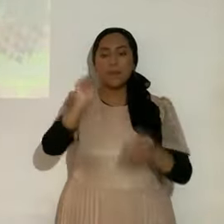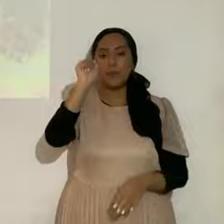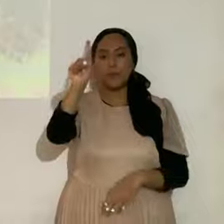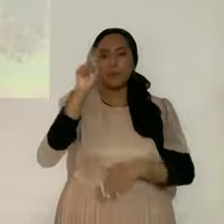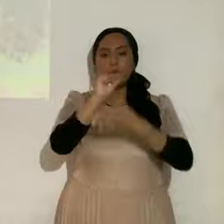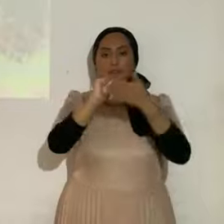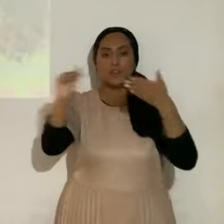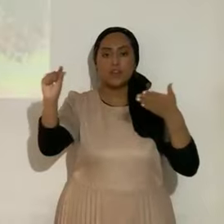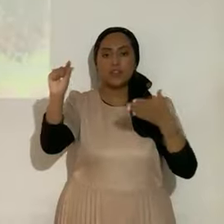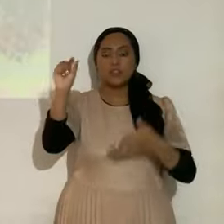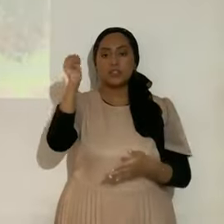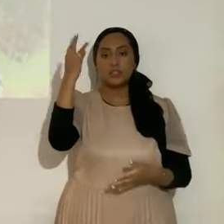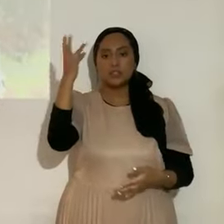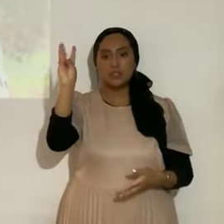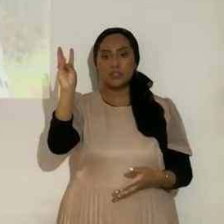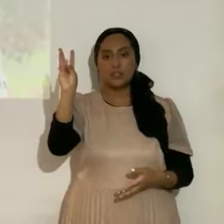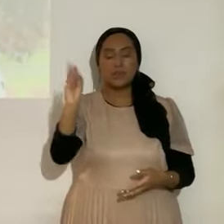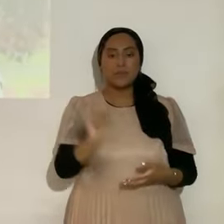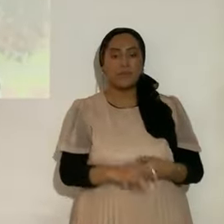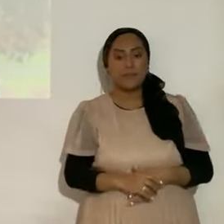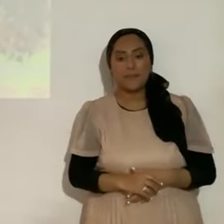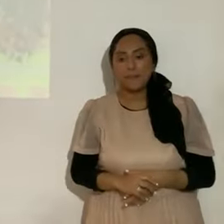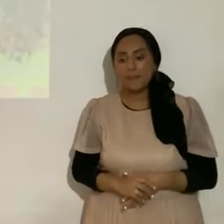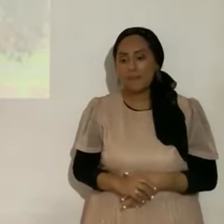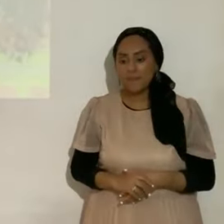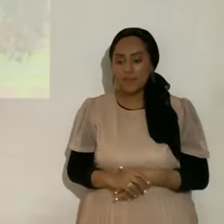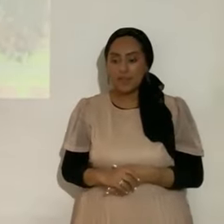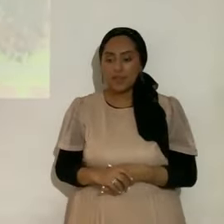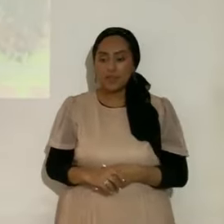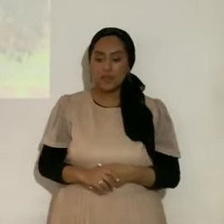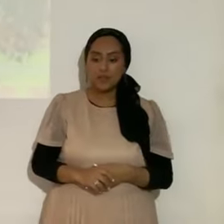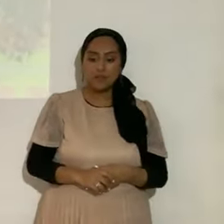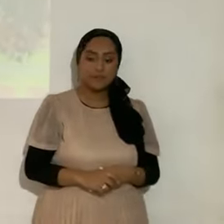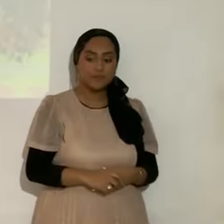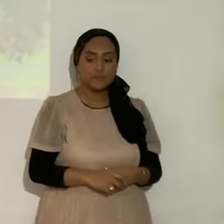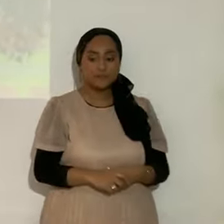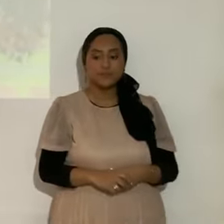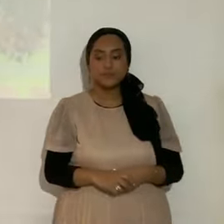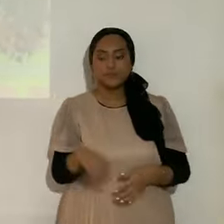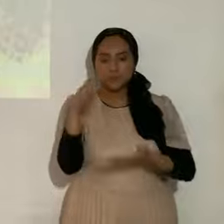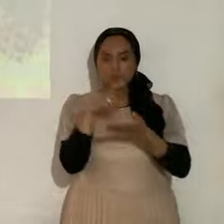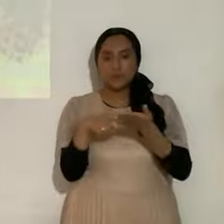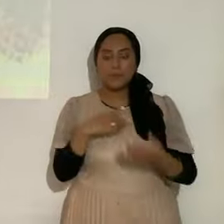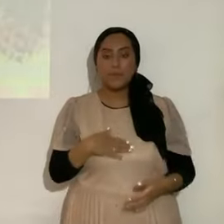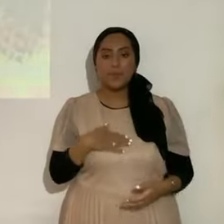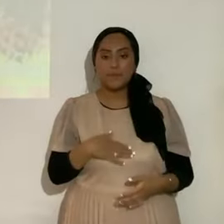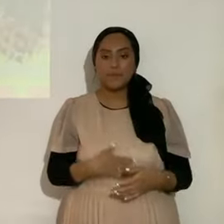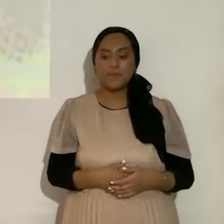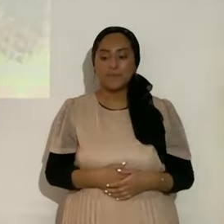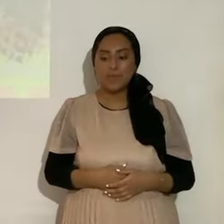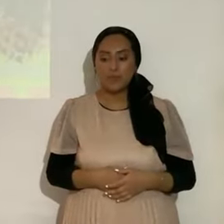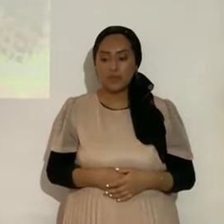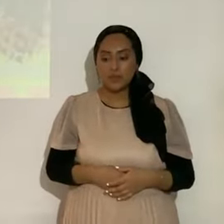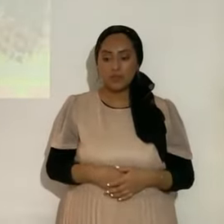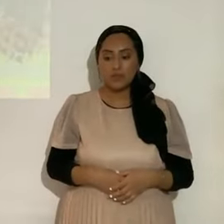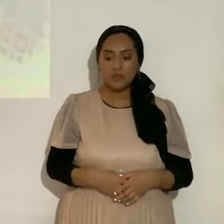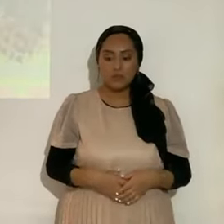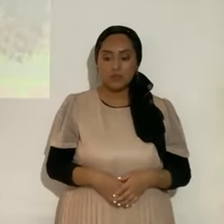16. Génesis, capítulo 1, verso 16. Búscanlo todos, amados hermanos,